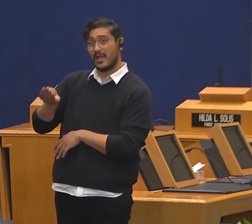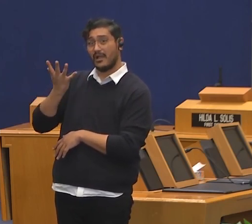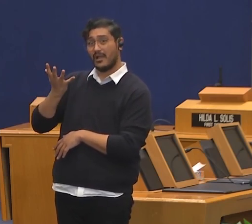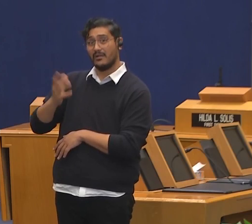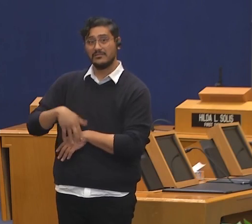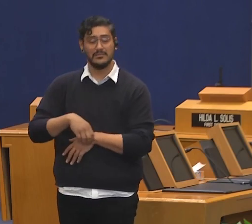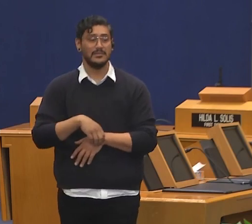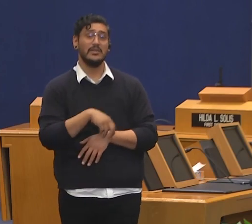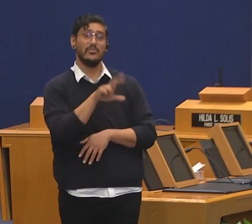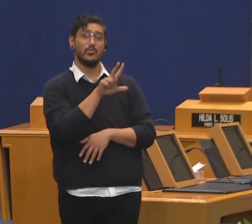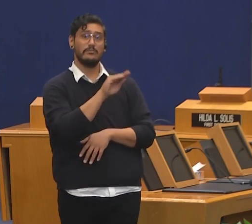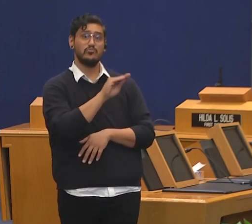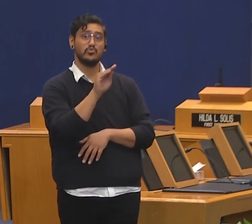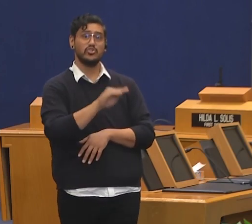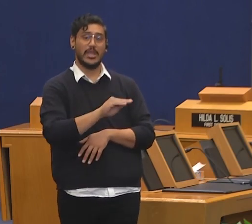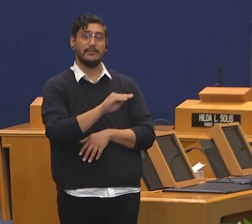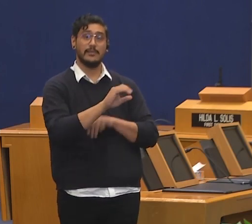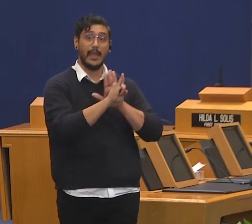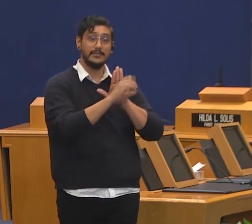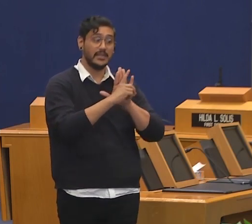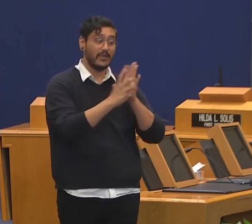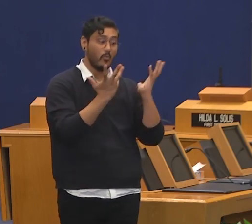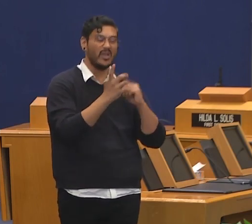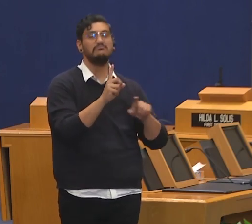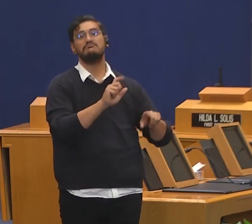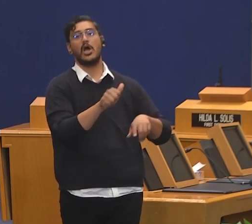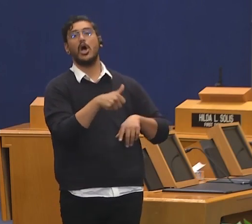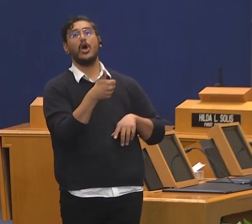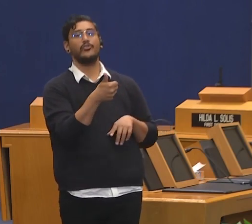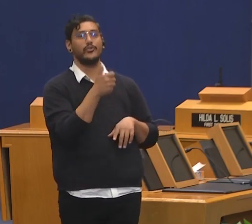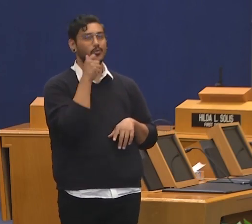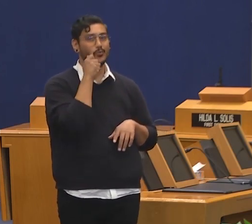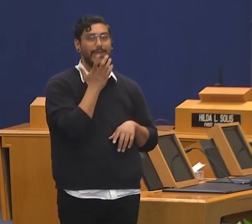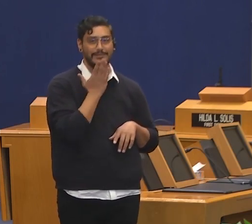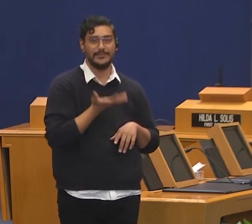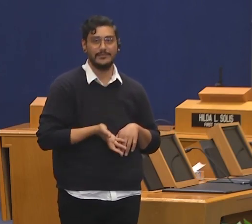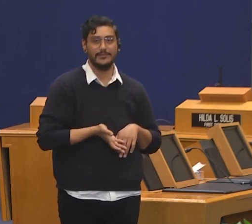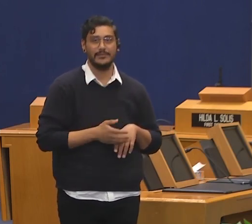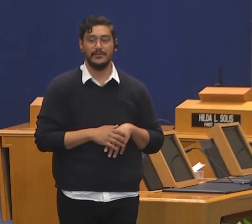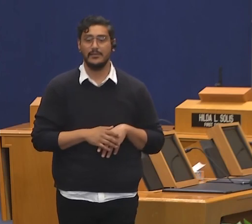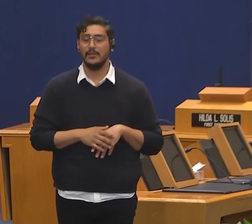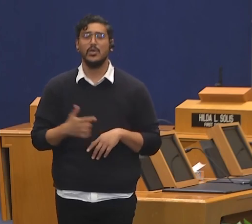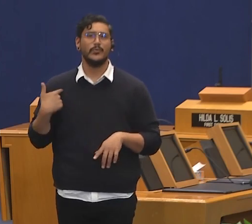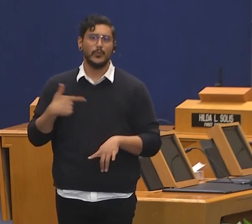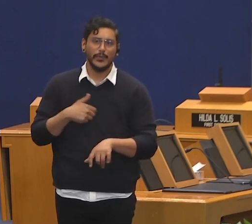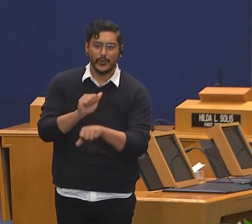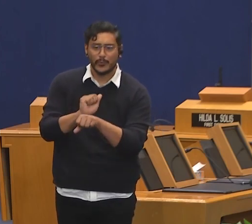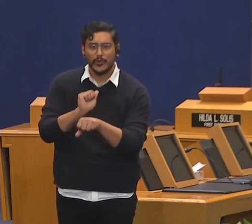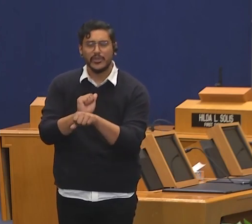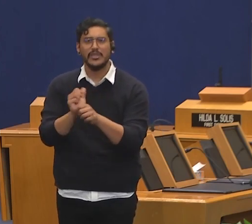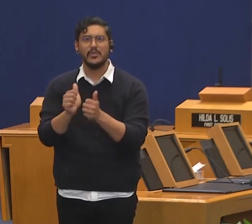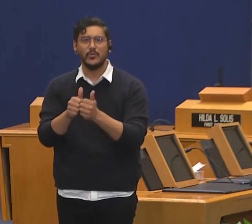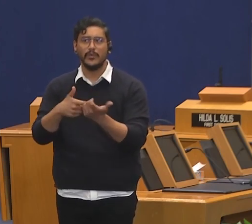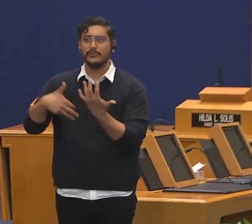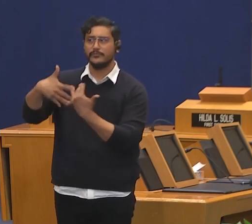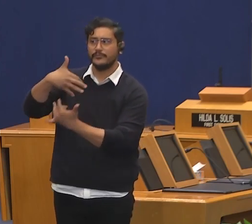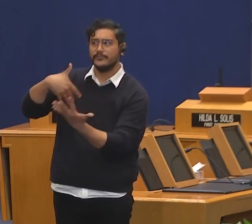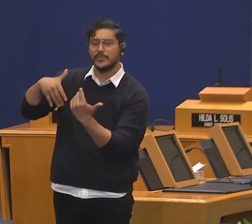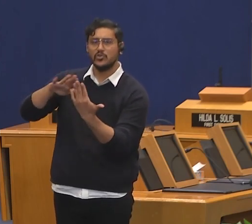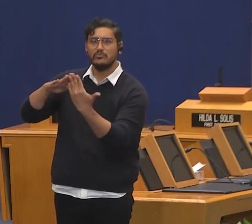el 3% fueron identificadas como otra raza, etnia. Estamos trabajando con nuestros socios de la comunidad